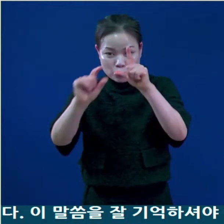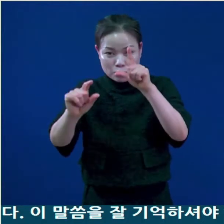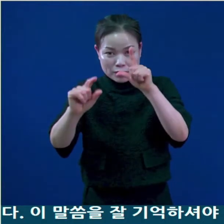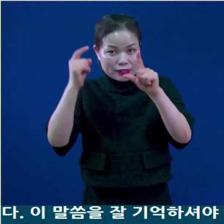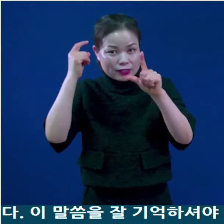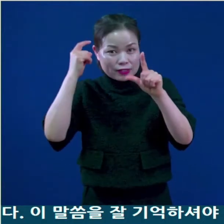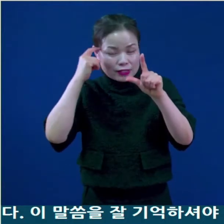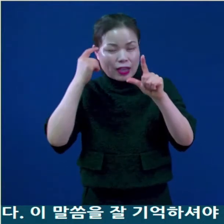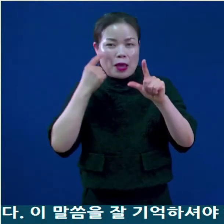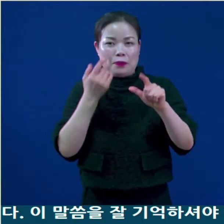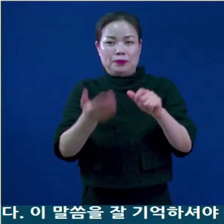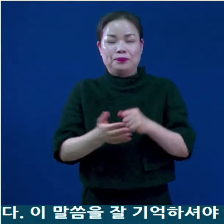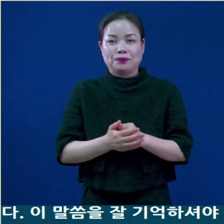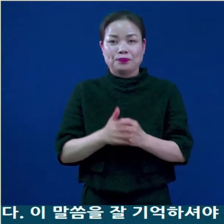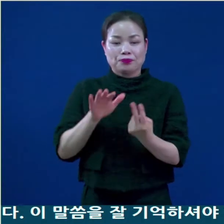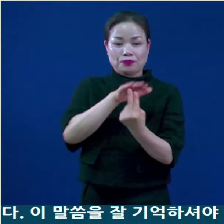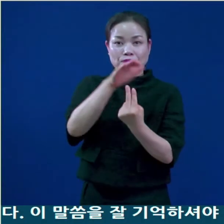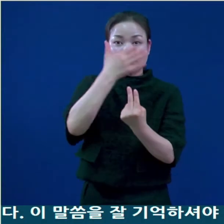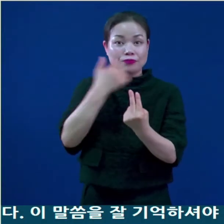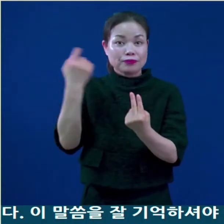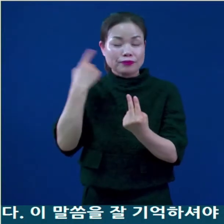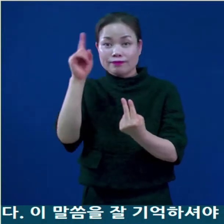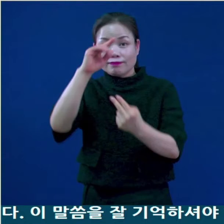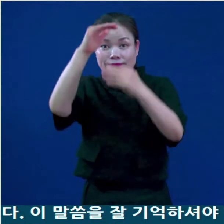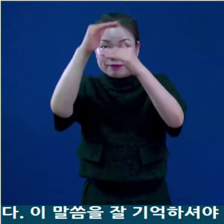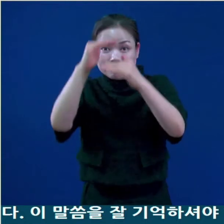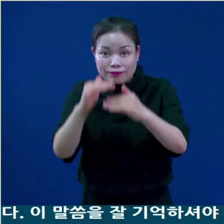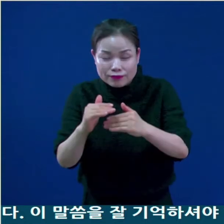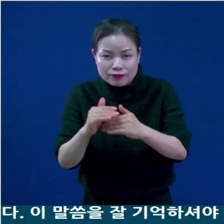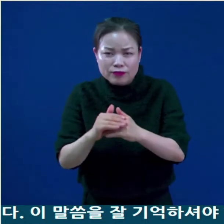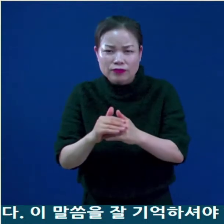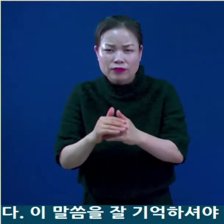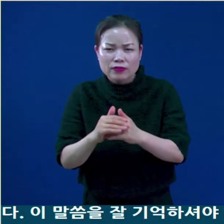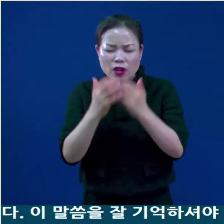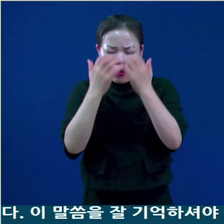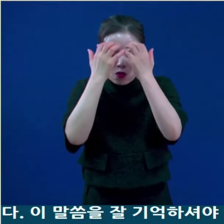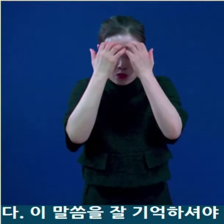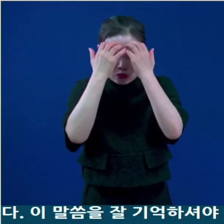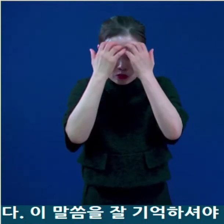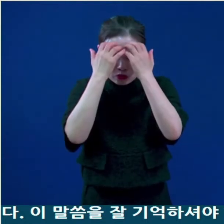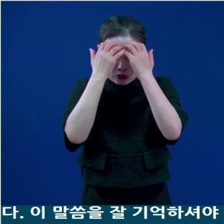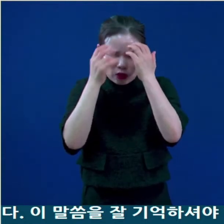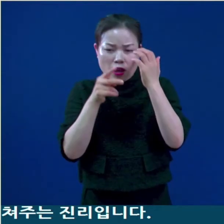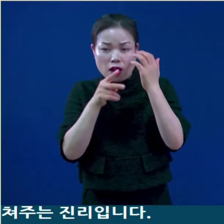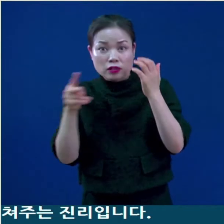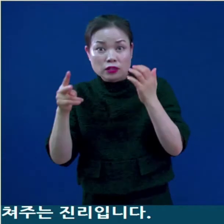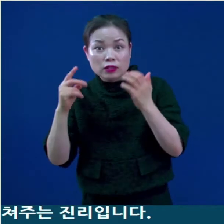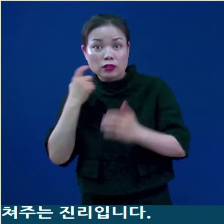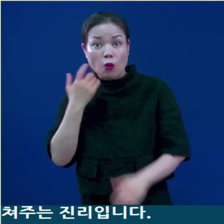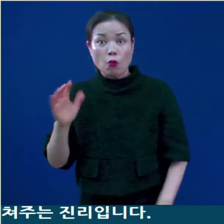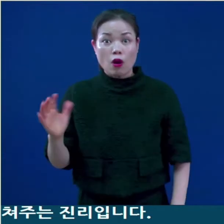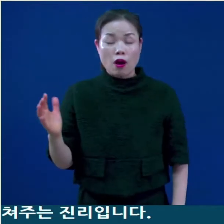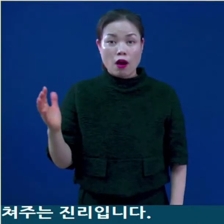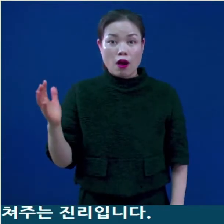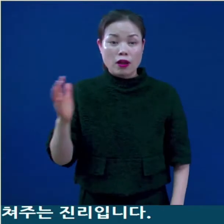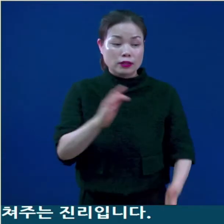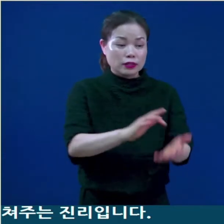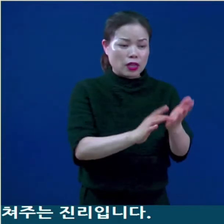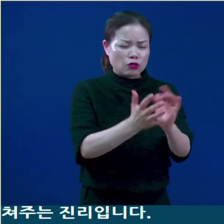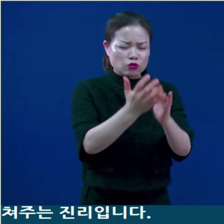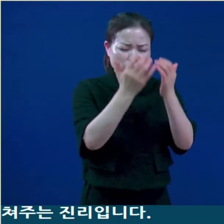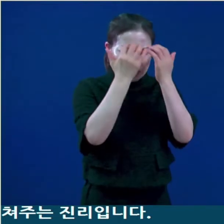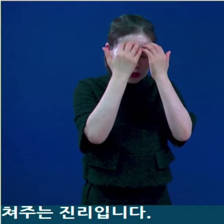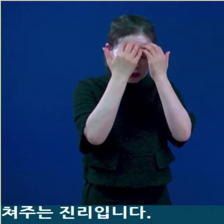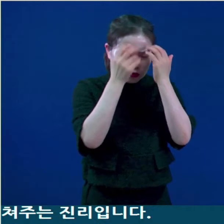겁니다. 요한복음은 뭘 얘기하냐면 순환이 곧 영광이라는 겁니다. 예수님의